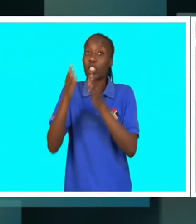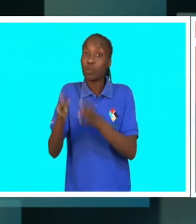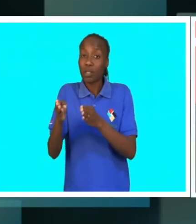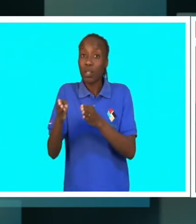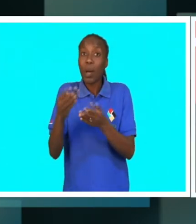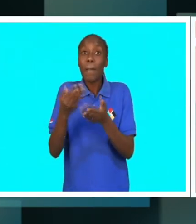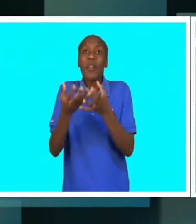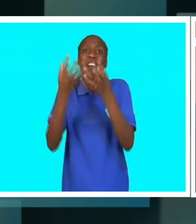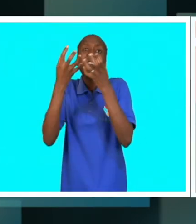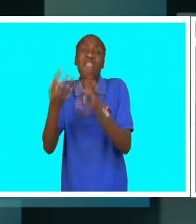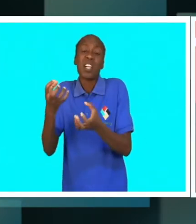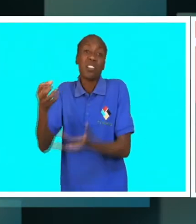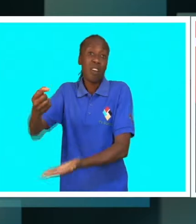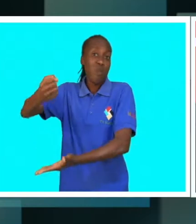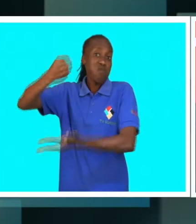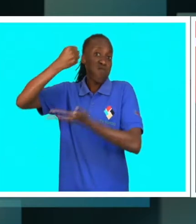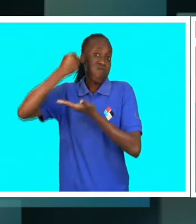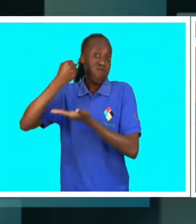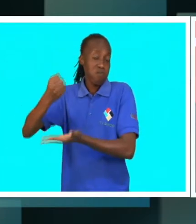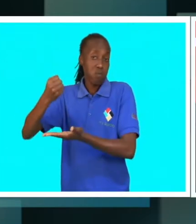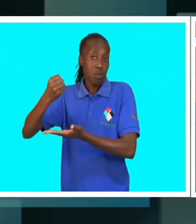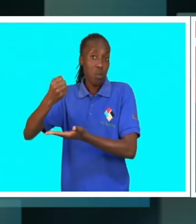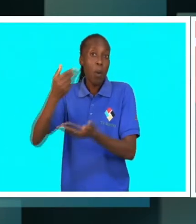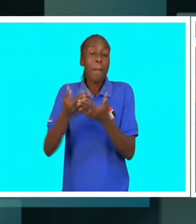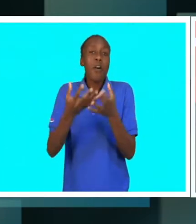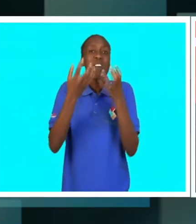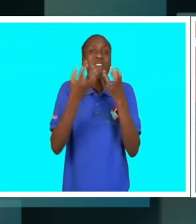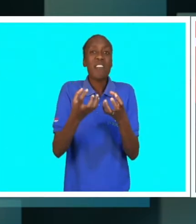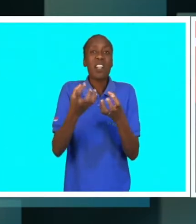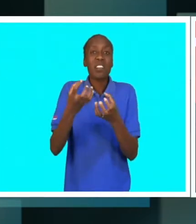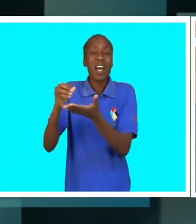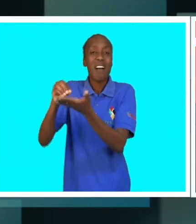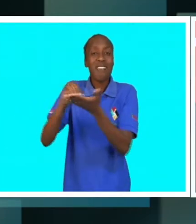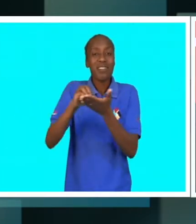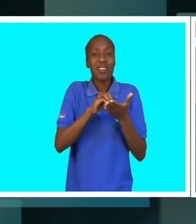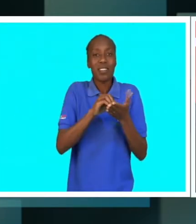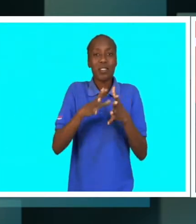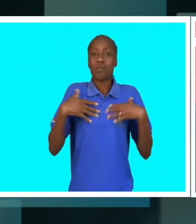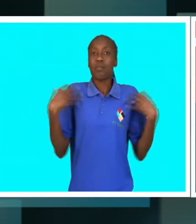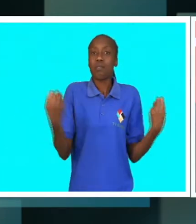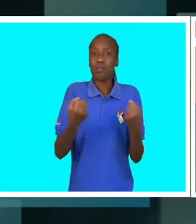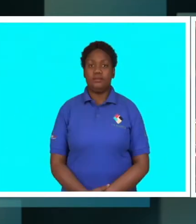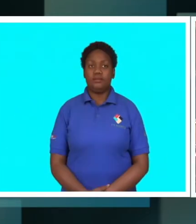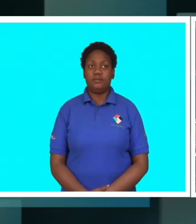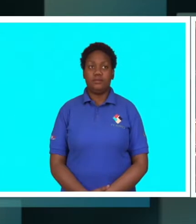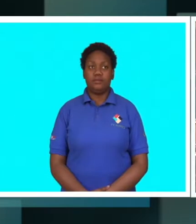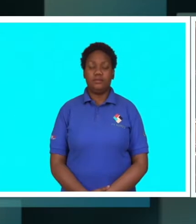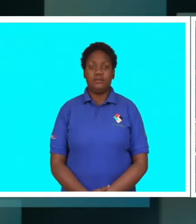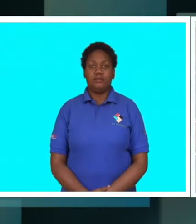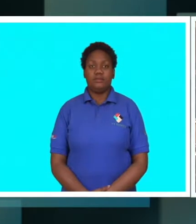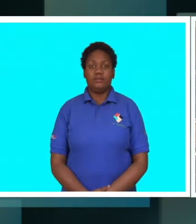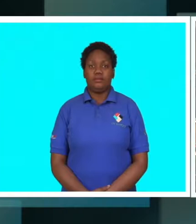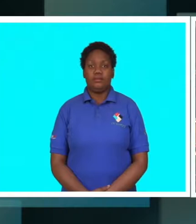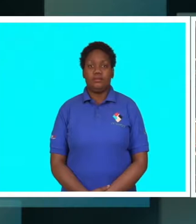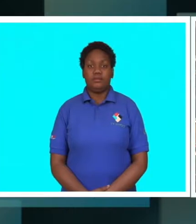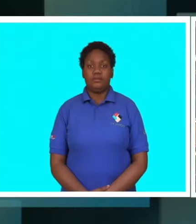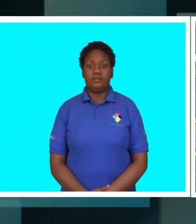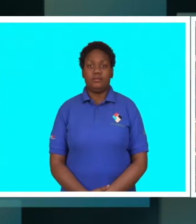que, por insuficiência de recursos financeiros, não tenham acesso à saúde. Na ocasião,